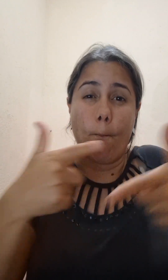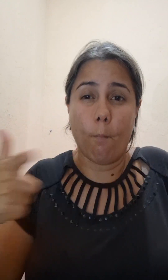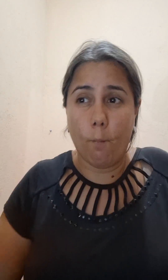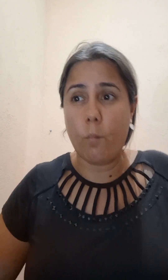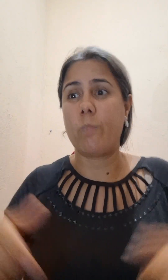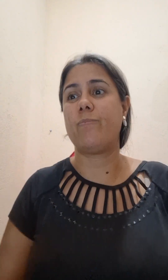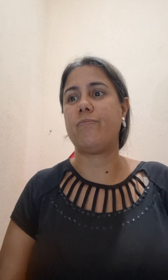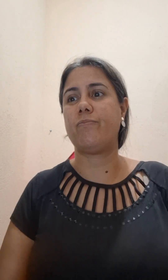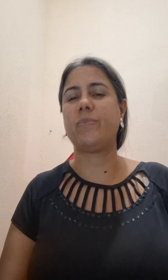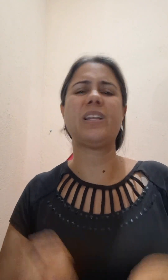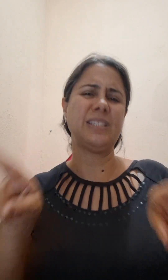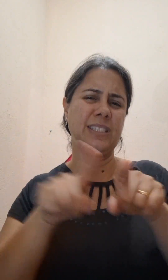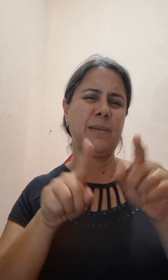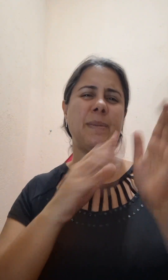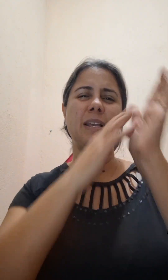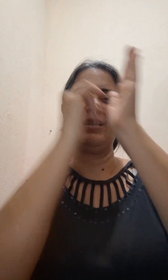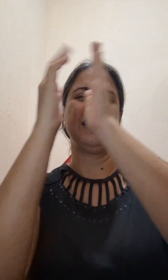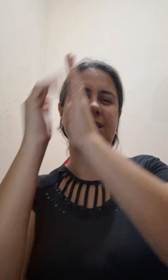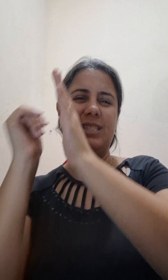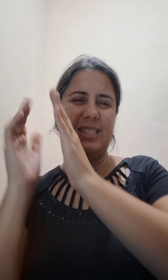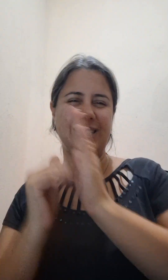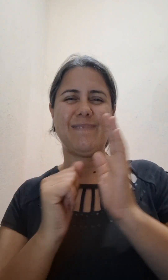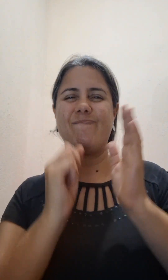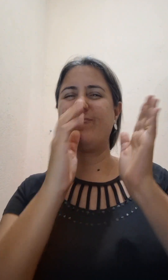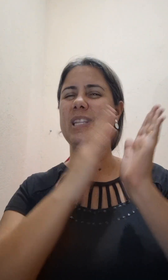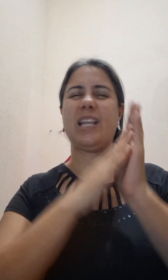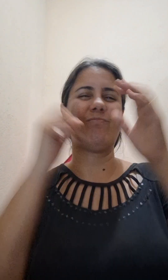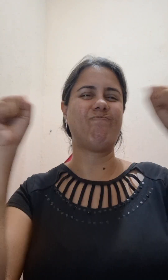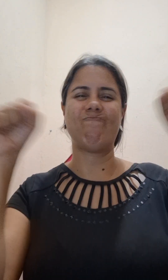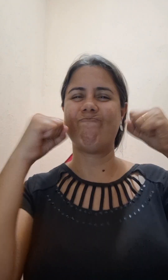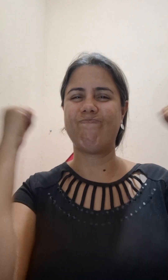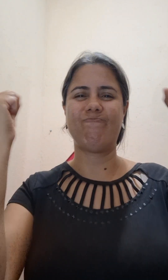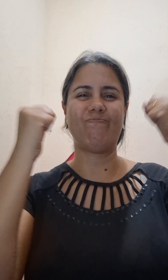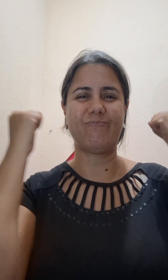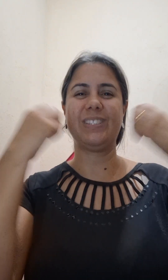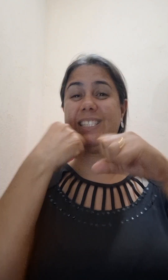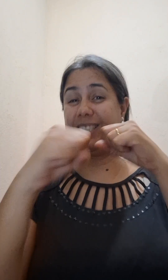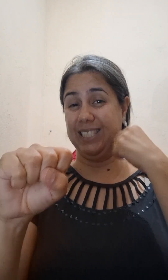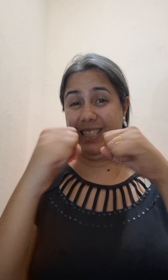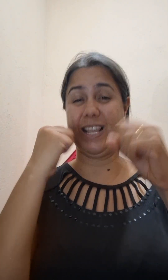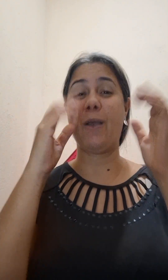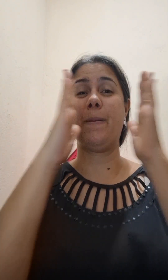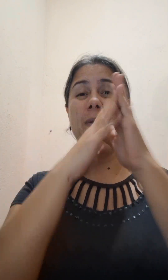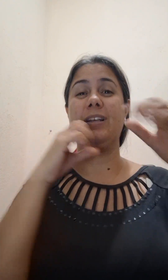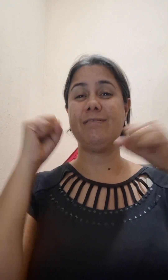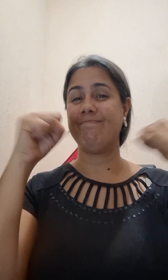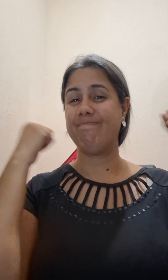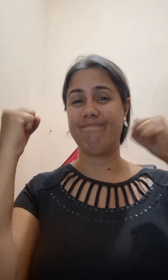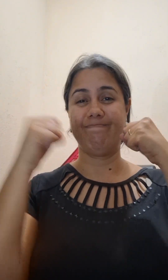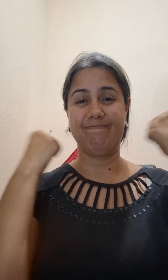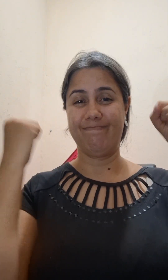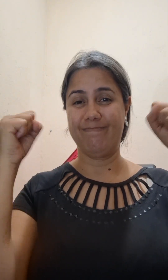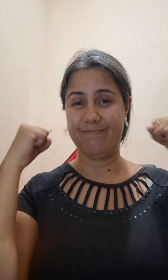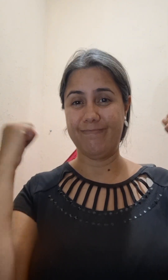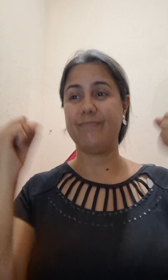de perseguição, de peregrinação, lá no deserto, e também salmos de aleluia.